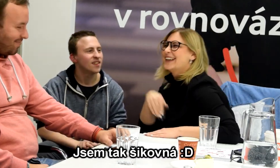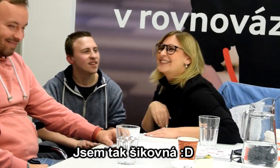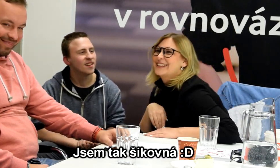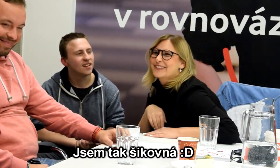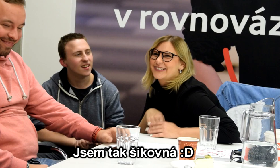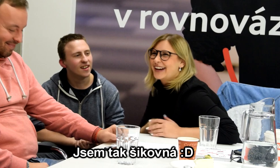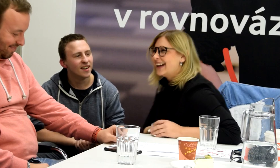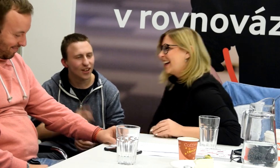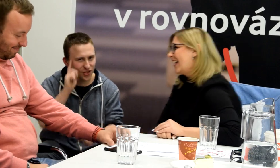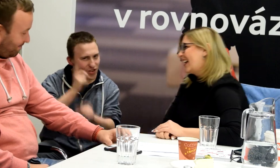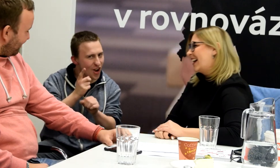Jsem tak šikovná.